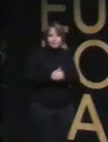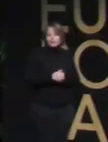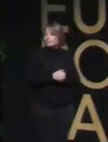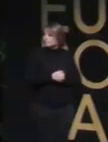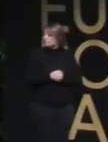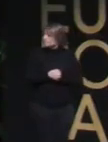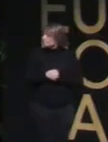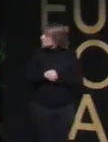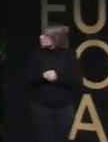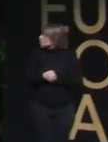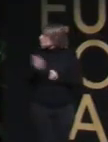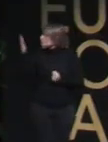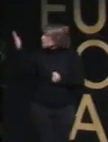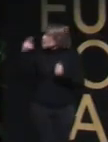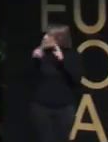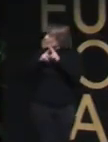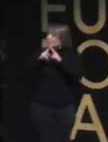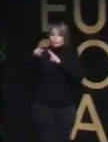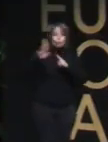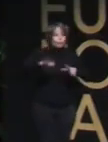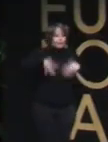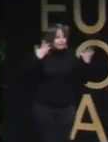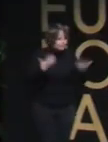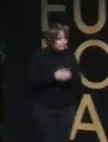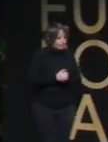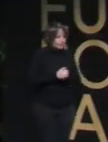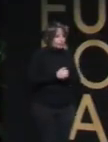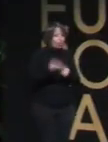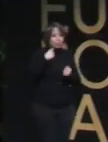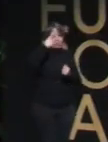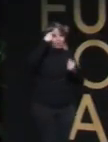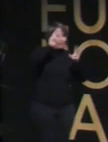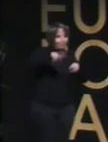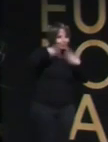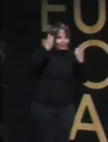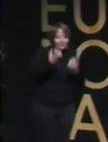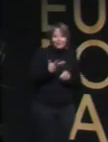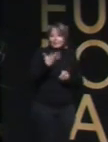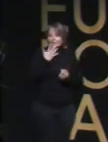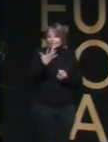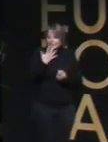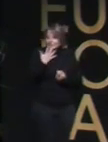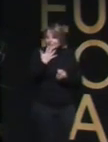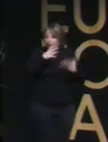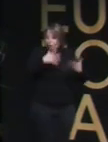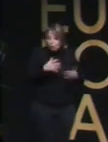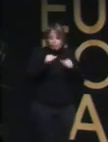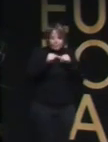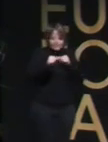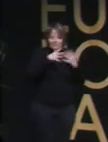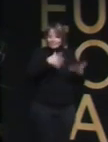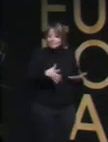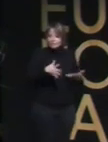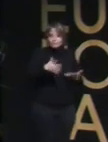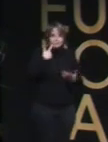¿Vale? Responder desde lo inesperado. Debemos reciclar. O sea, si nos sorprendemos a un adolescente,